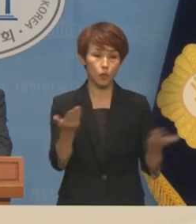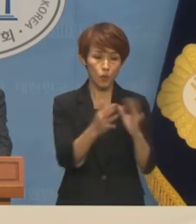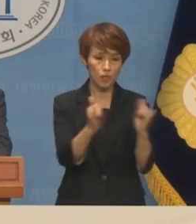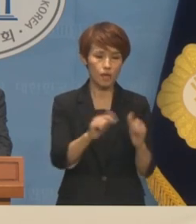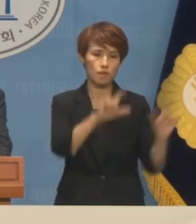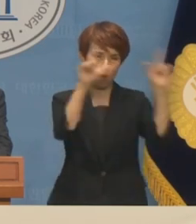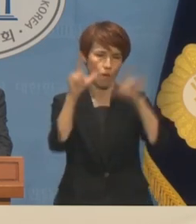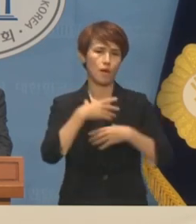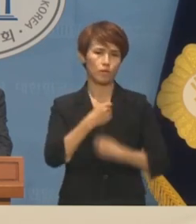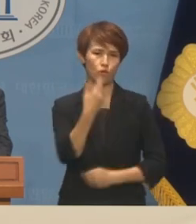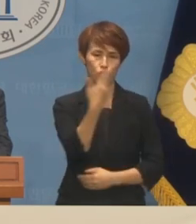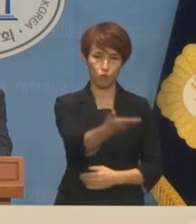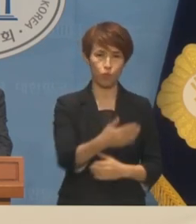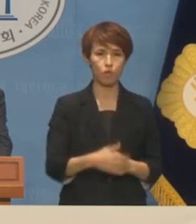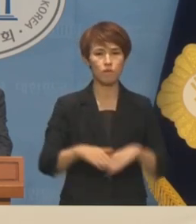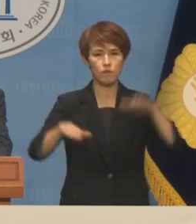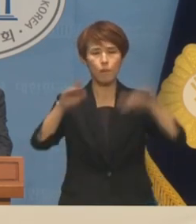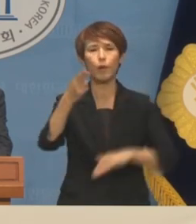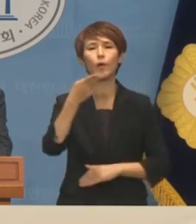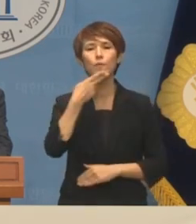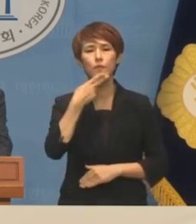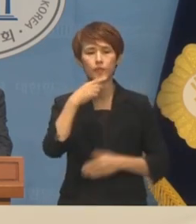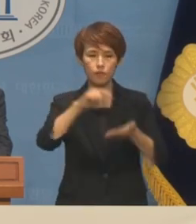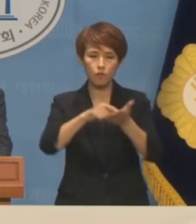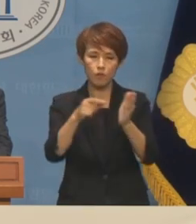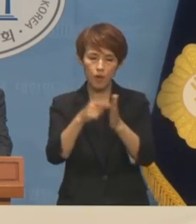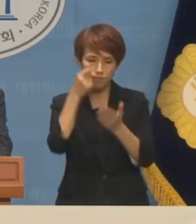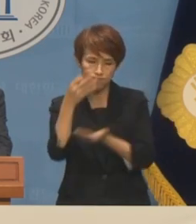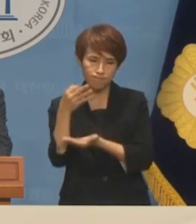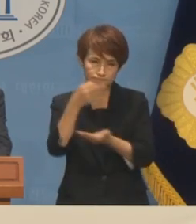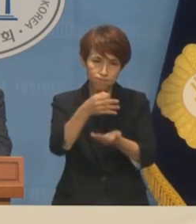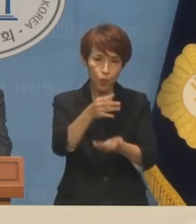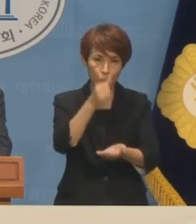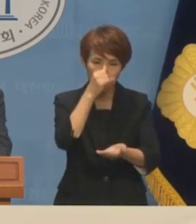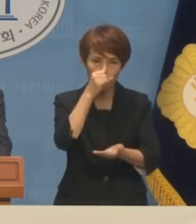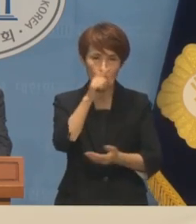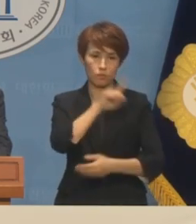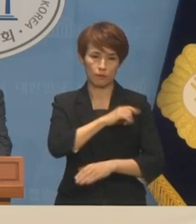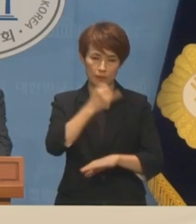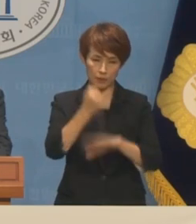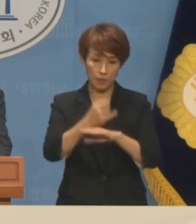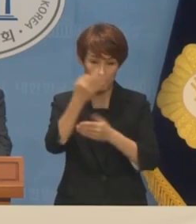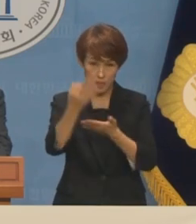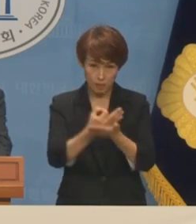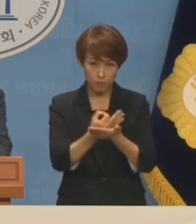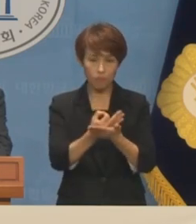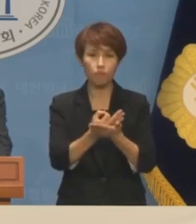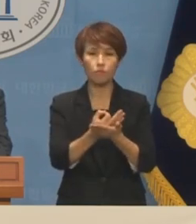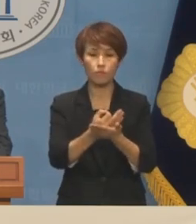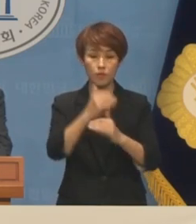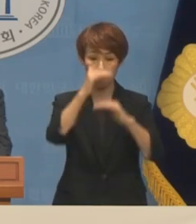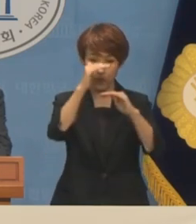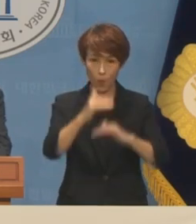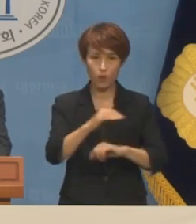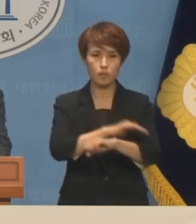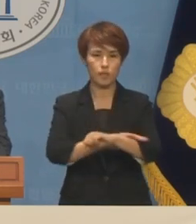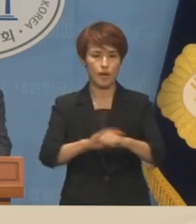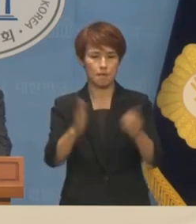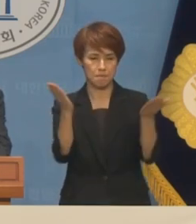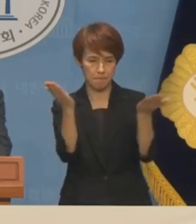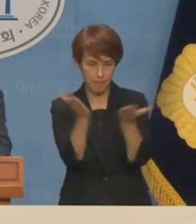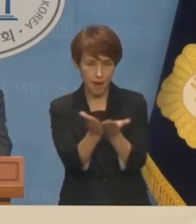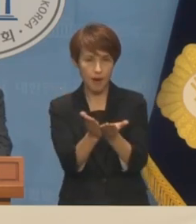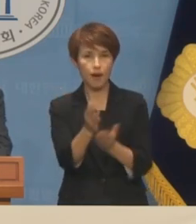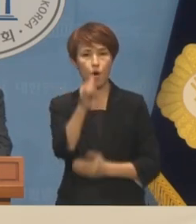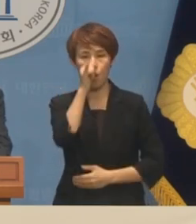차별 없는 적정 임금 보전이라는 최저임금 제도의 본래적 취지에 좀 더 가깝게 다가갈